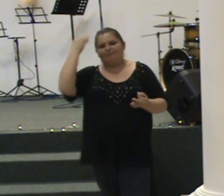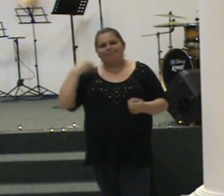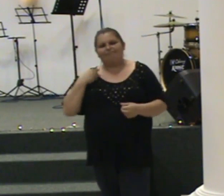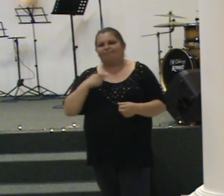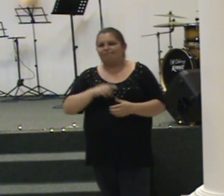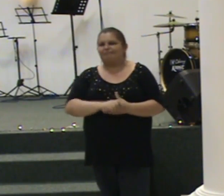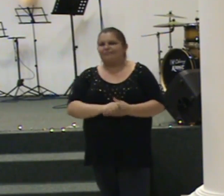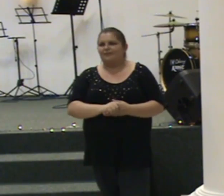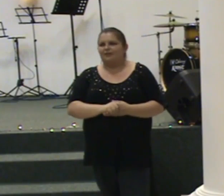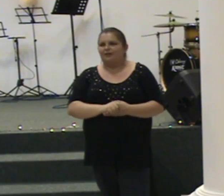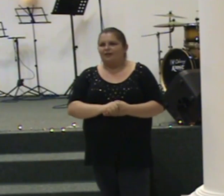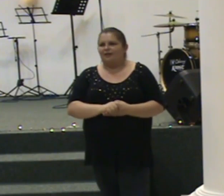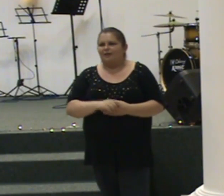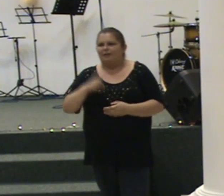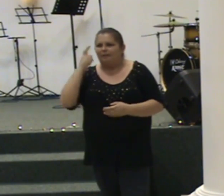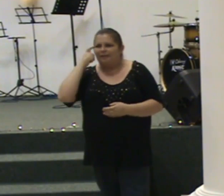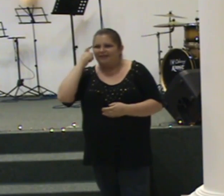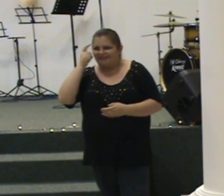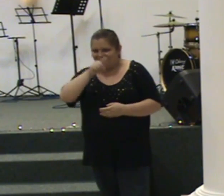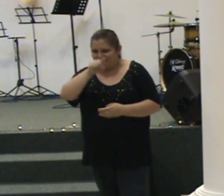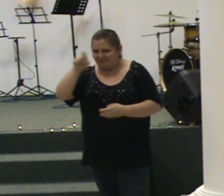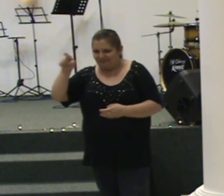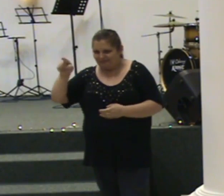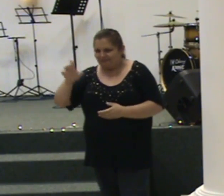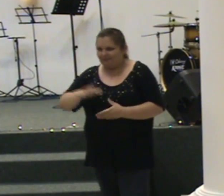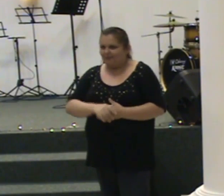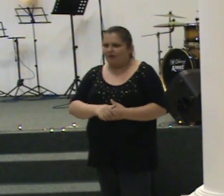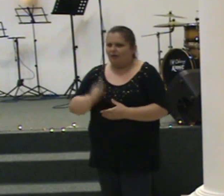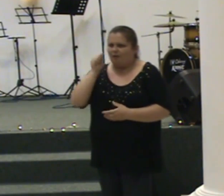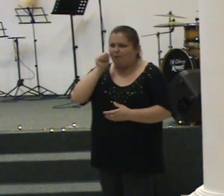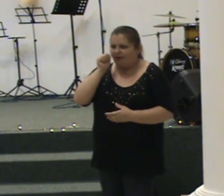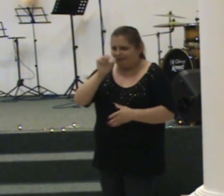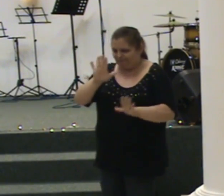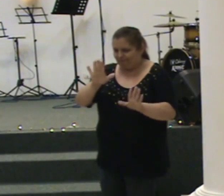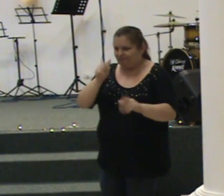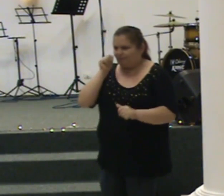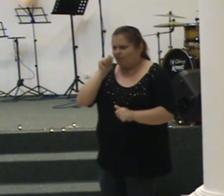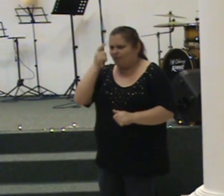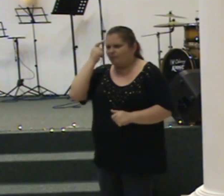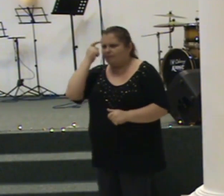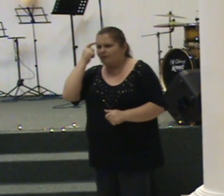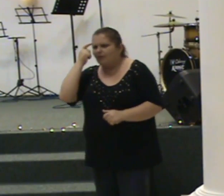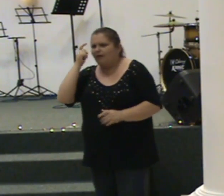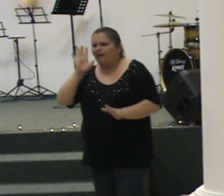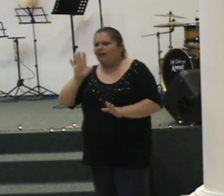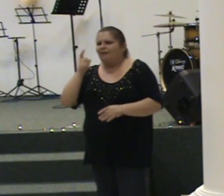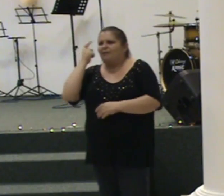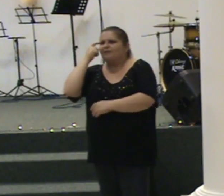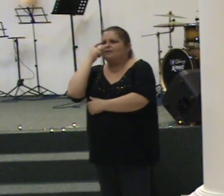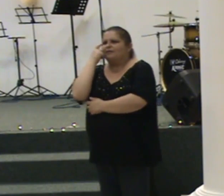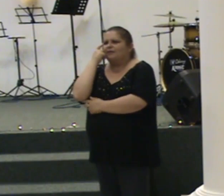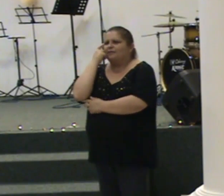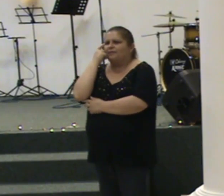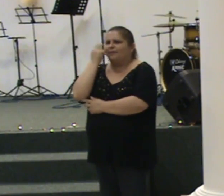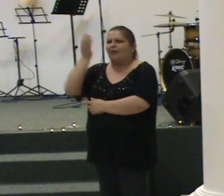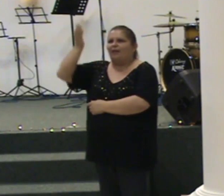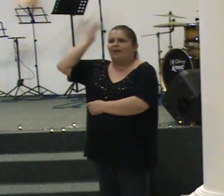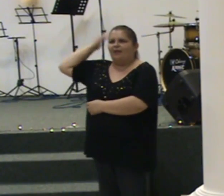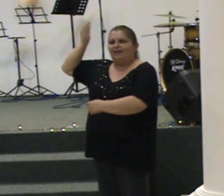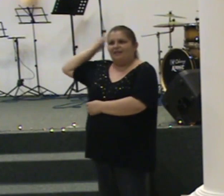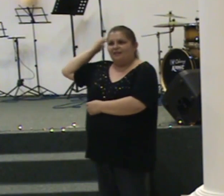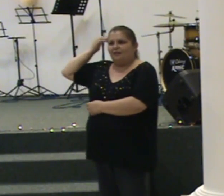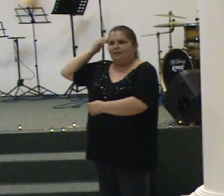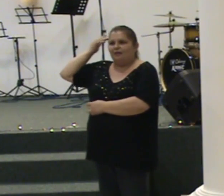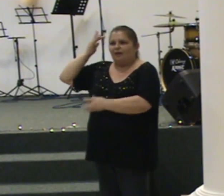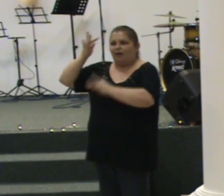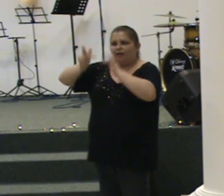constituir. Mas pensa você que é mulher, no lugar de Maria. Pensa você que naquela época,